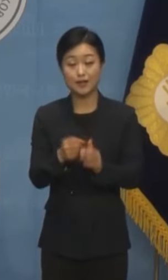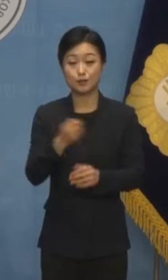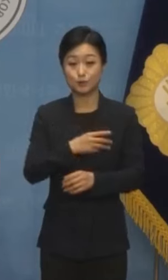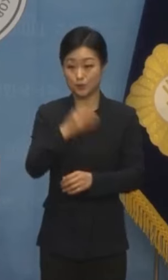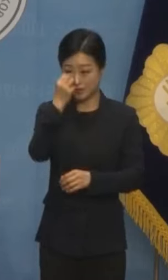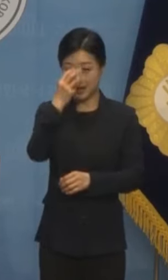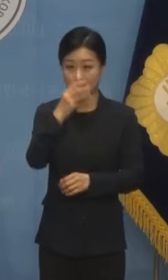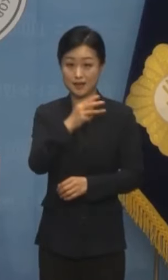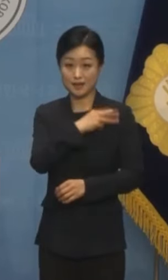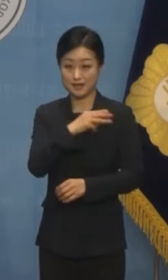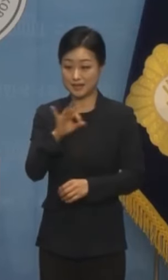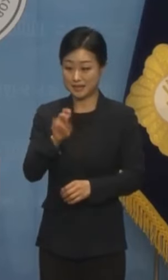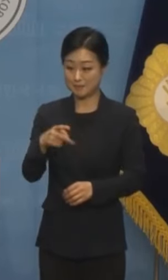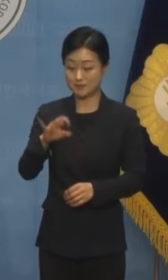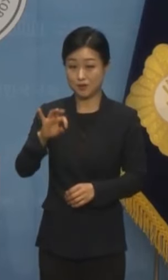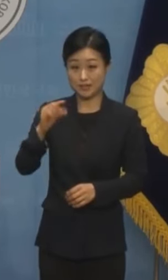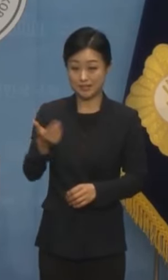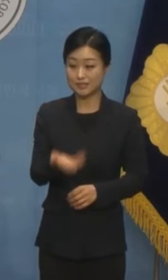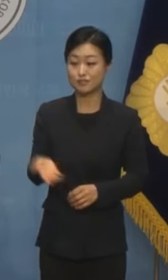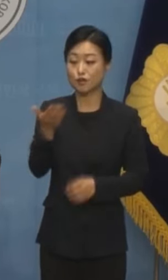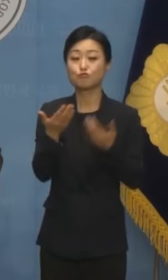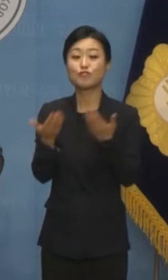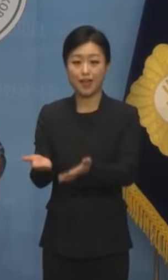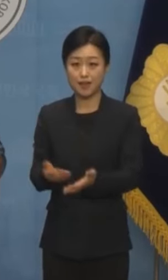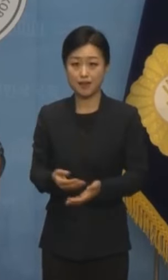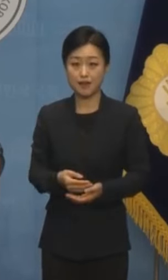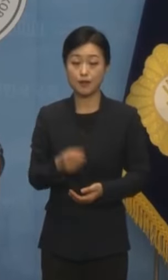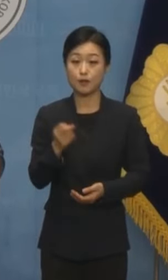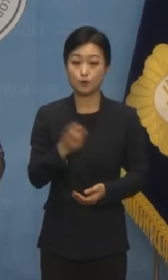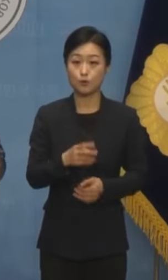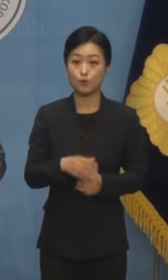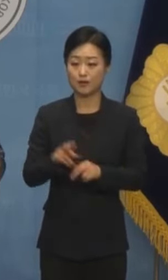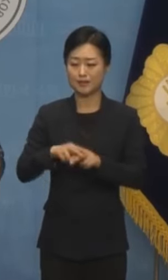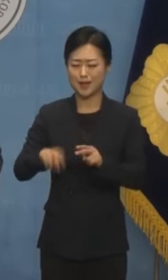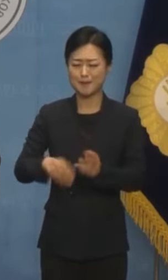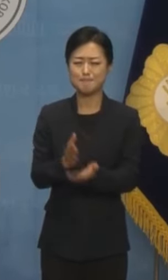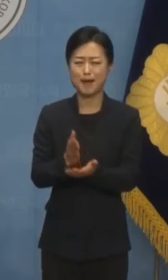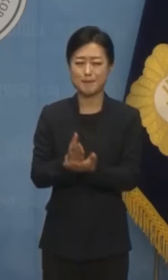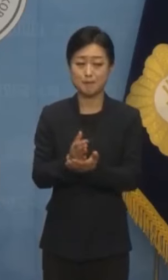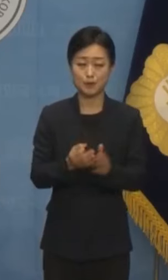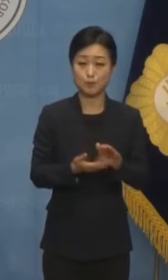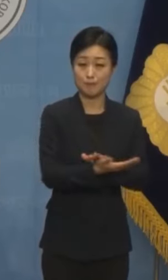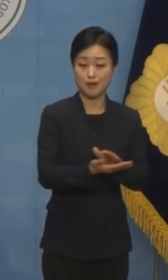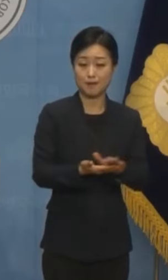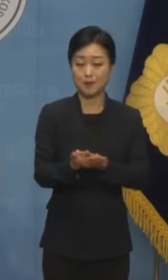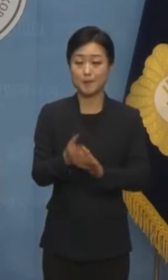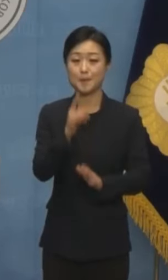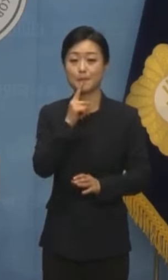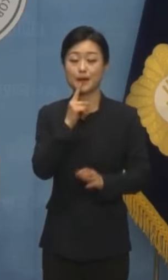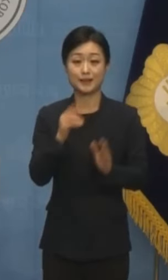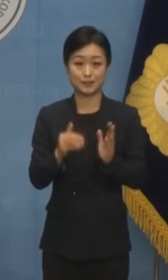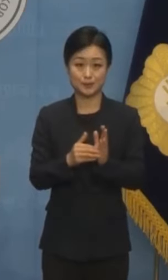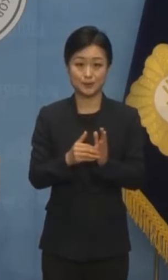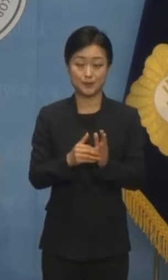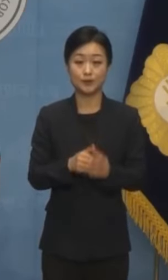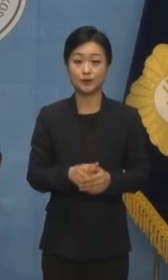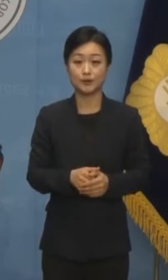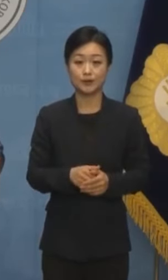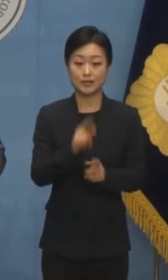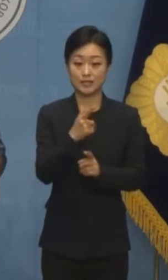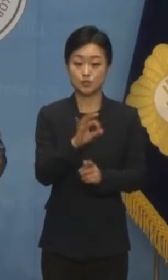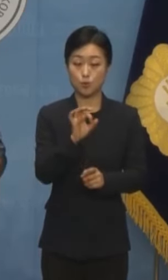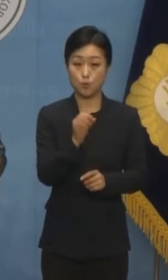삼성장구로 임성근을 진입시키고 그가 사표시지 않게 로비를 했다고 떠드는데 이종호의